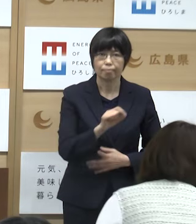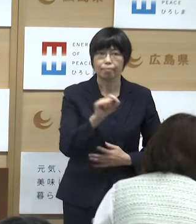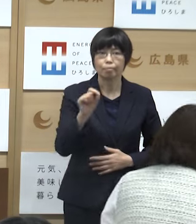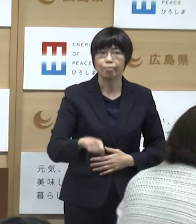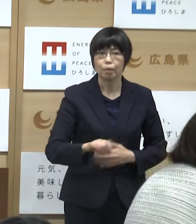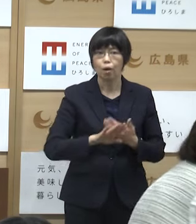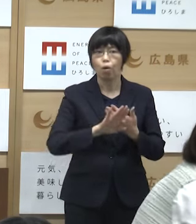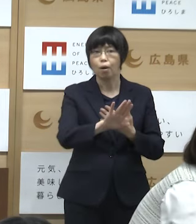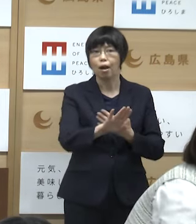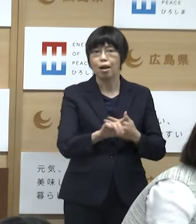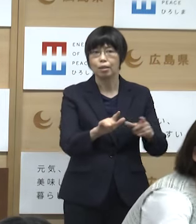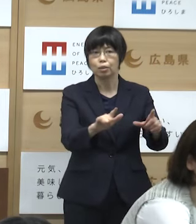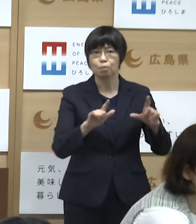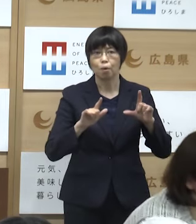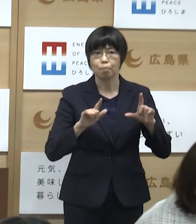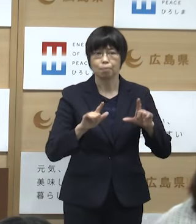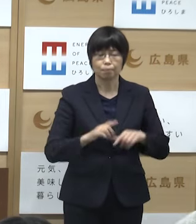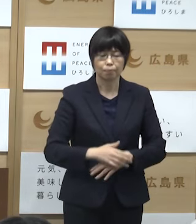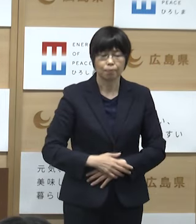その他の質問いかがでしょうか。